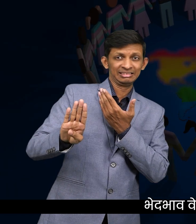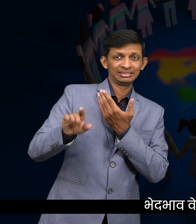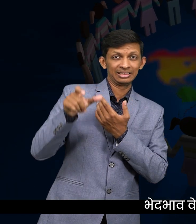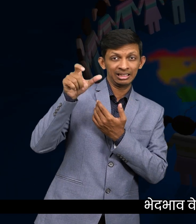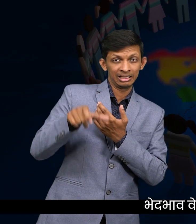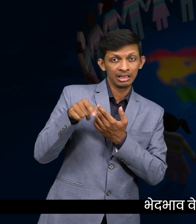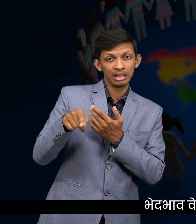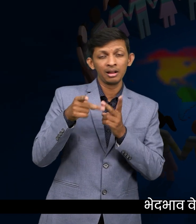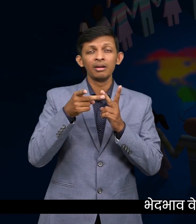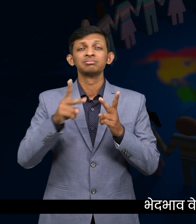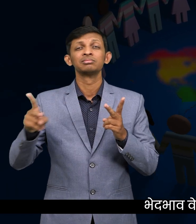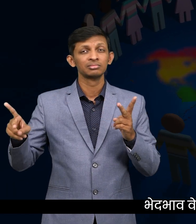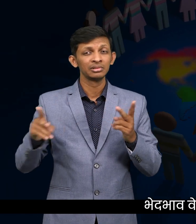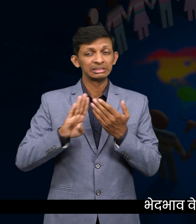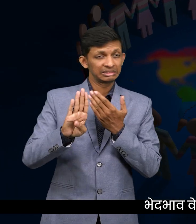भेदभाव वेगवेगळ्या प्रकारचा असतो.